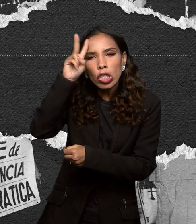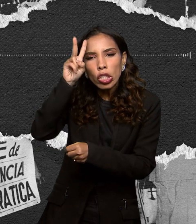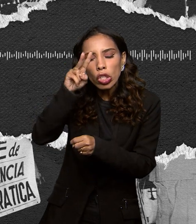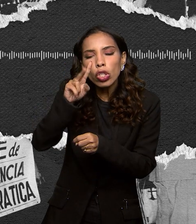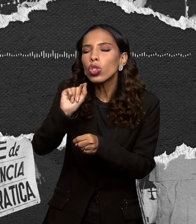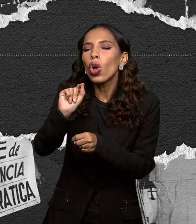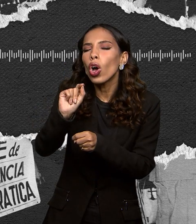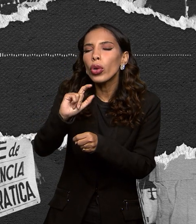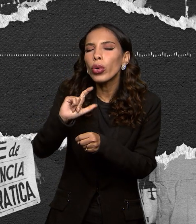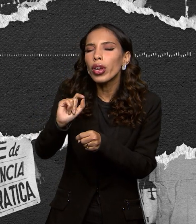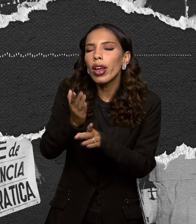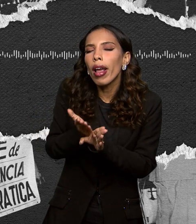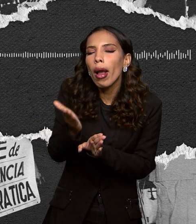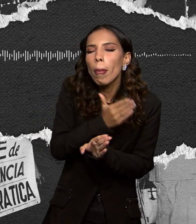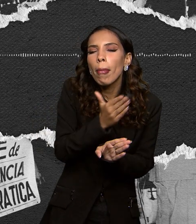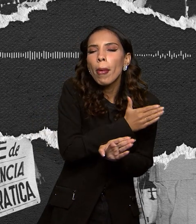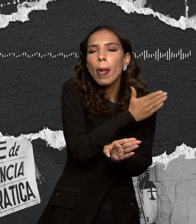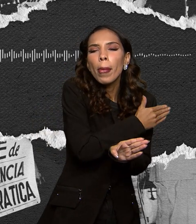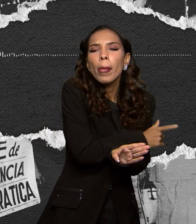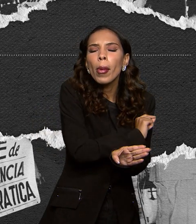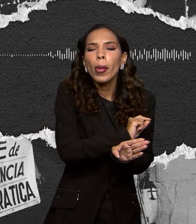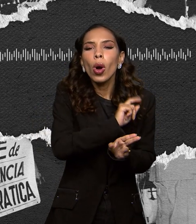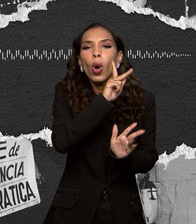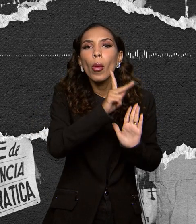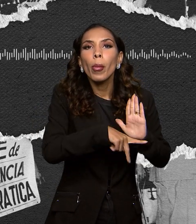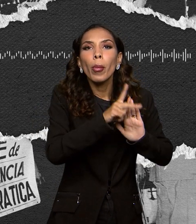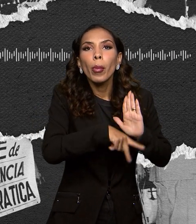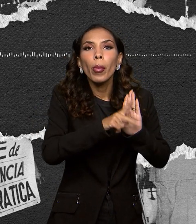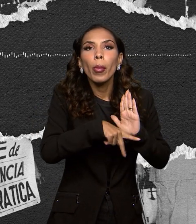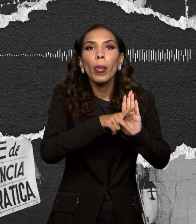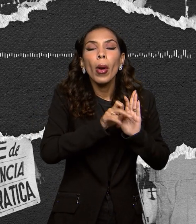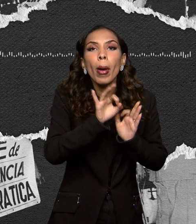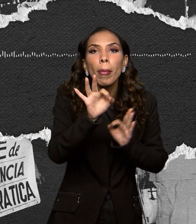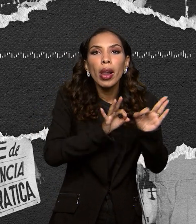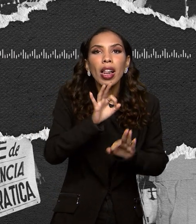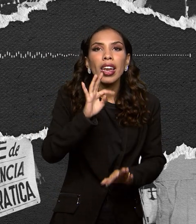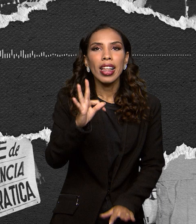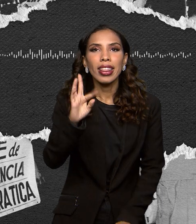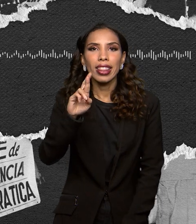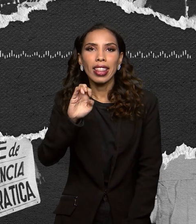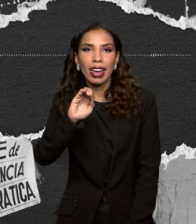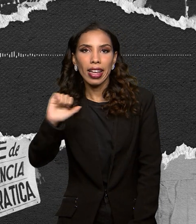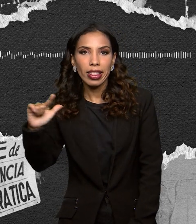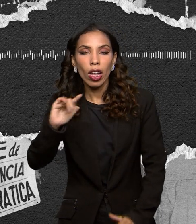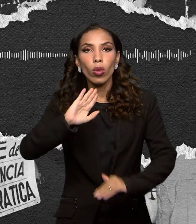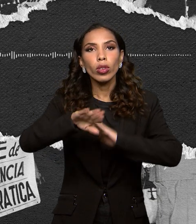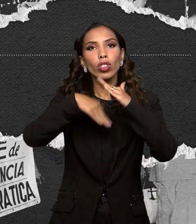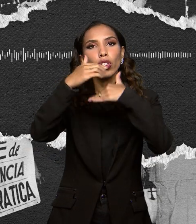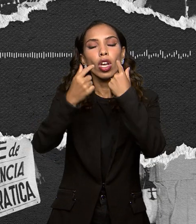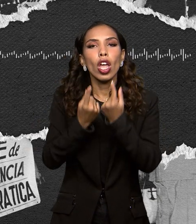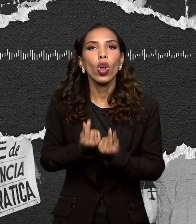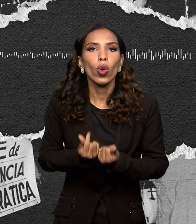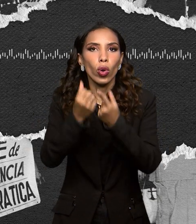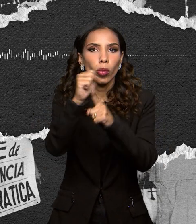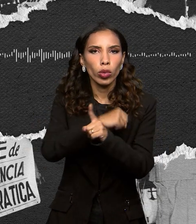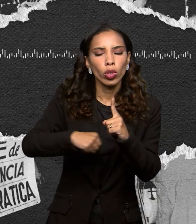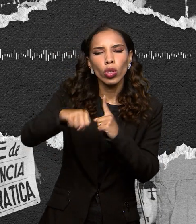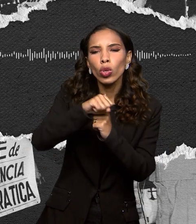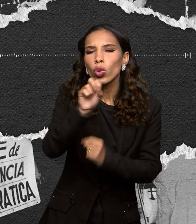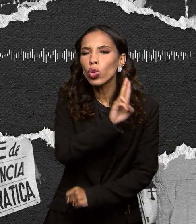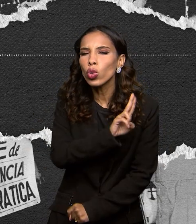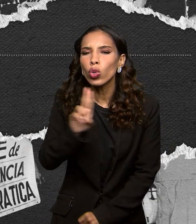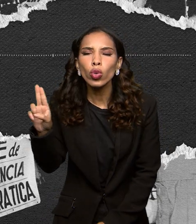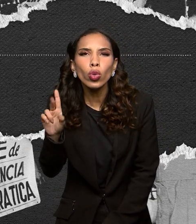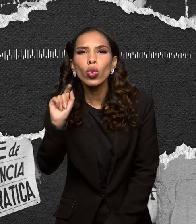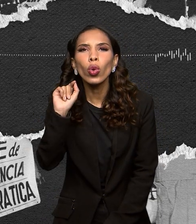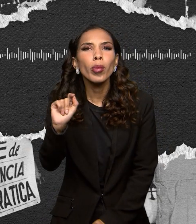disso. Elas eram parte de um projeto chamado Plano Trienal de Desenvolvimento Econômico e Social. Esse nome em economês